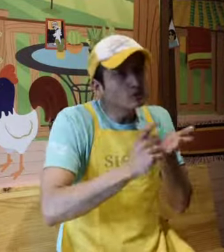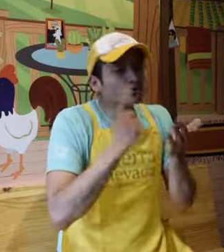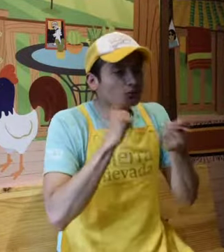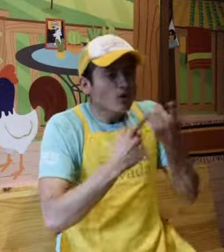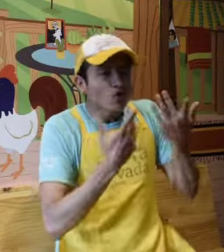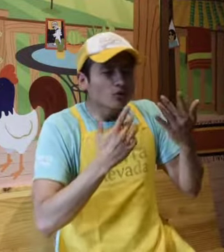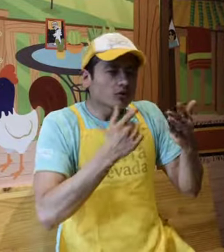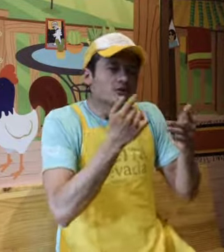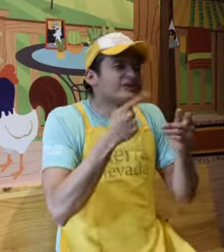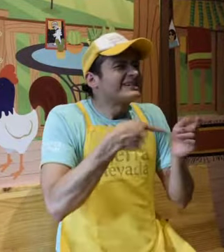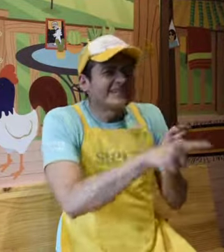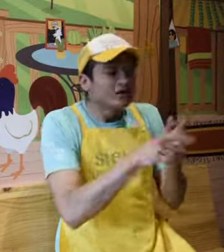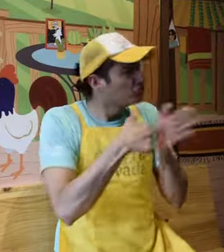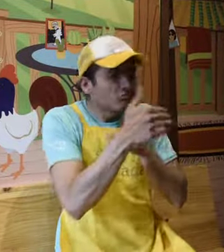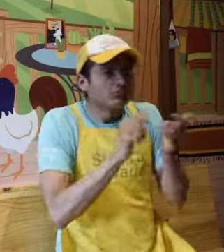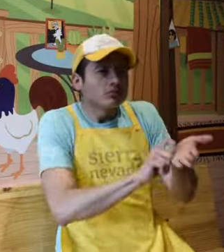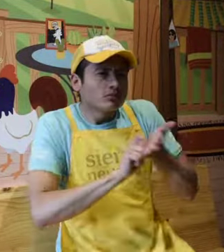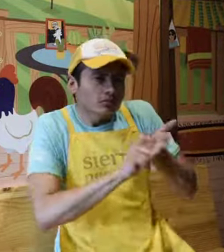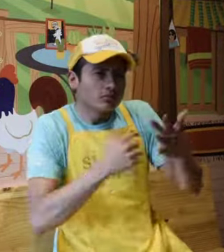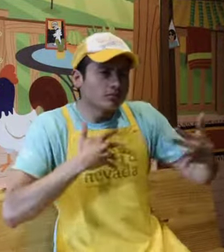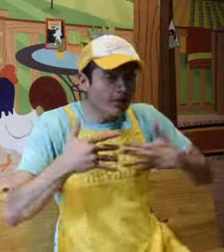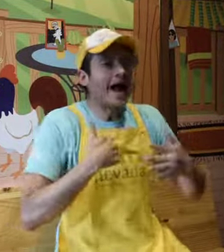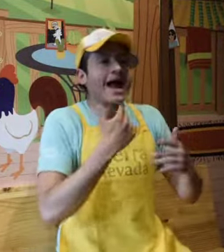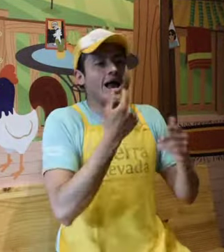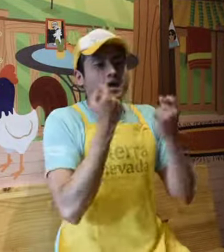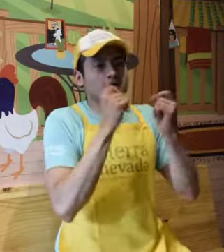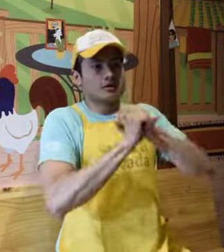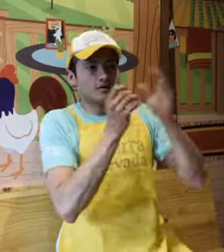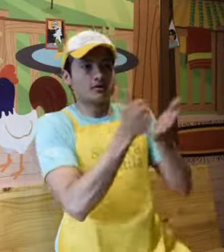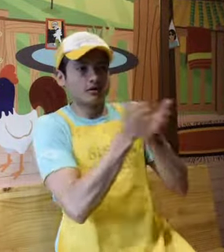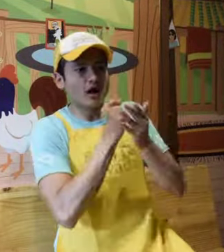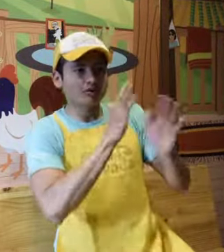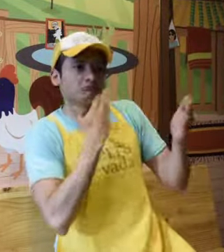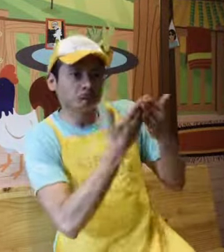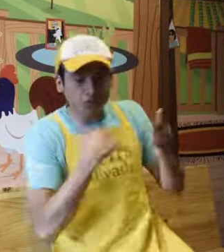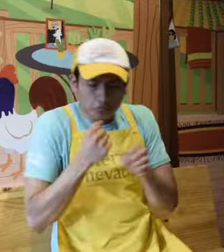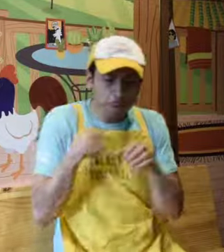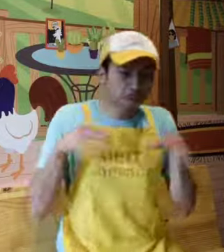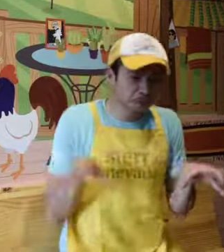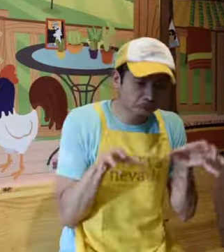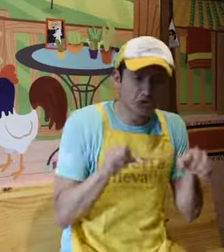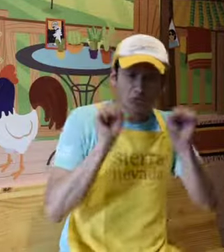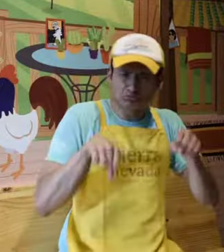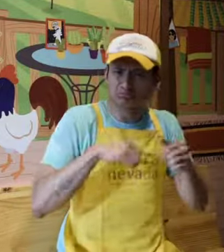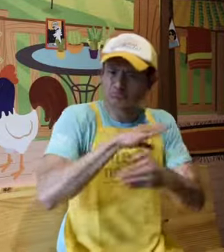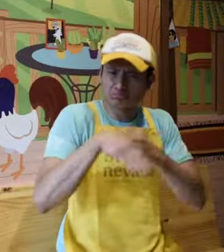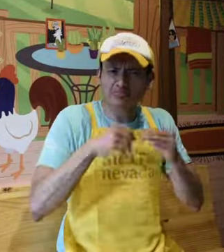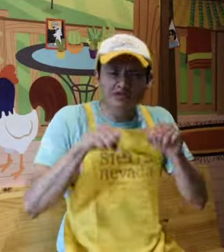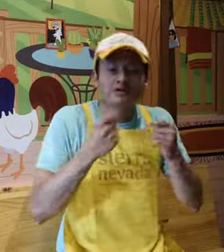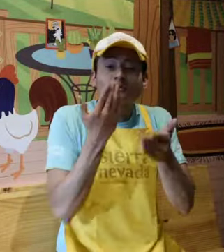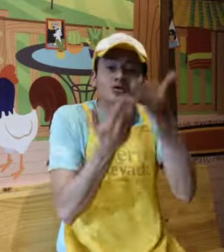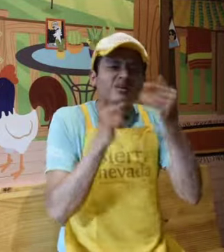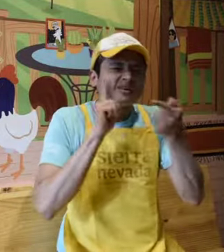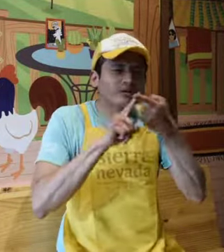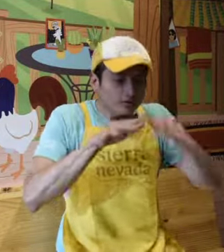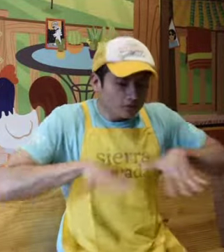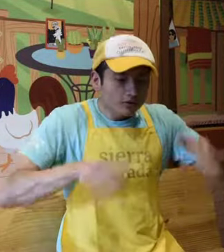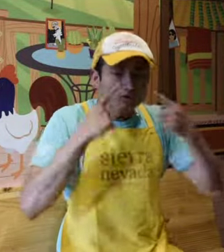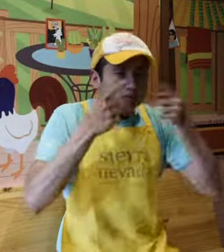efectiva, de manera escrita, señalamos, indicamos qué significan y de esa manera logramos sacar el trabajo